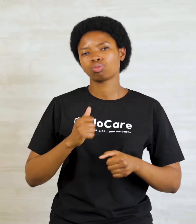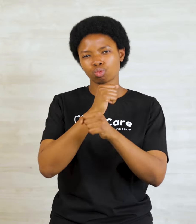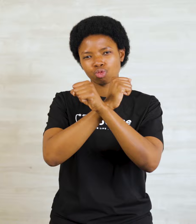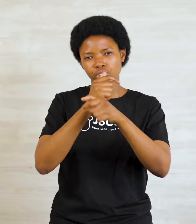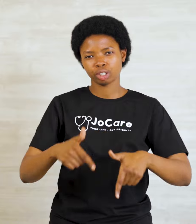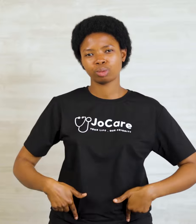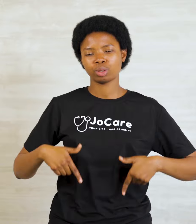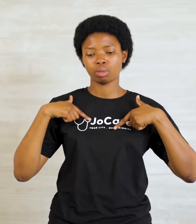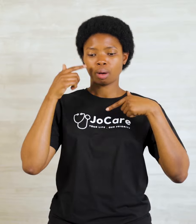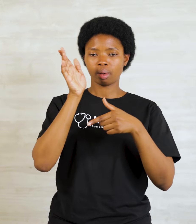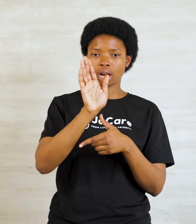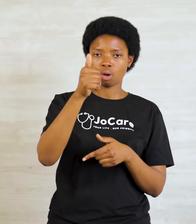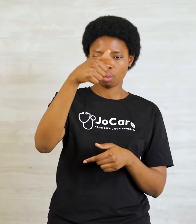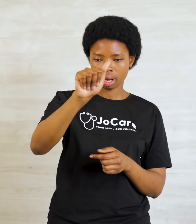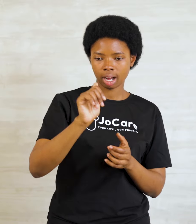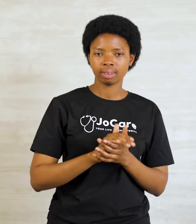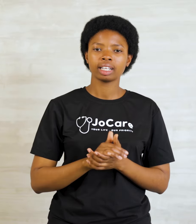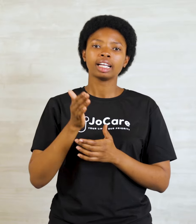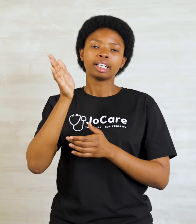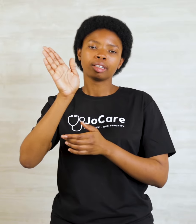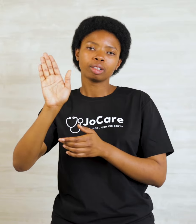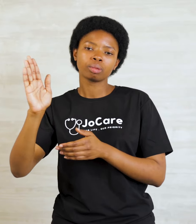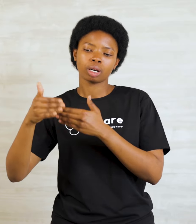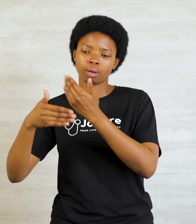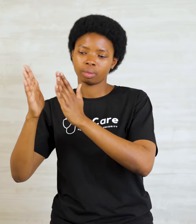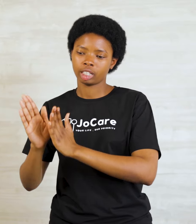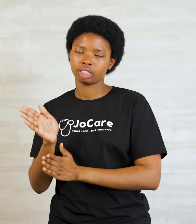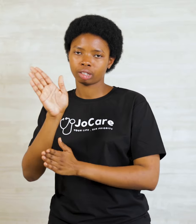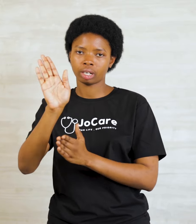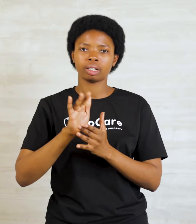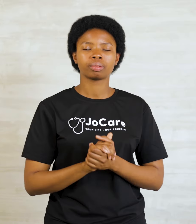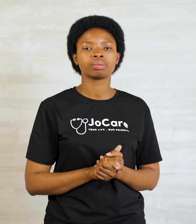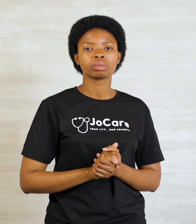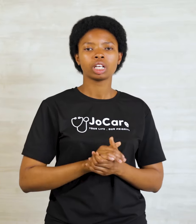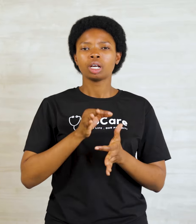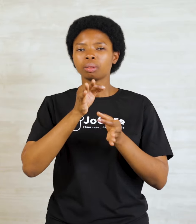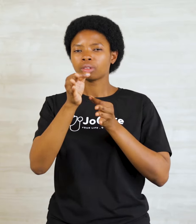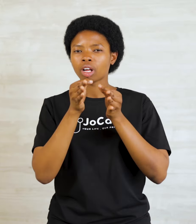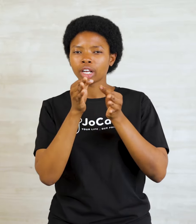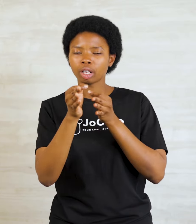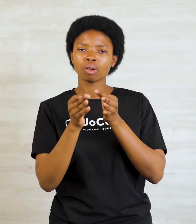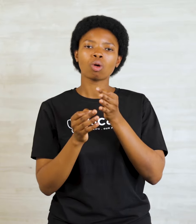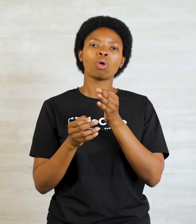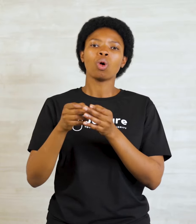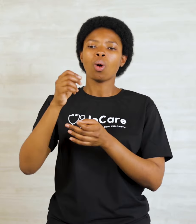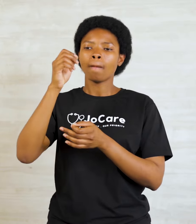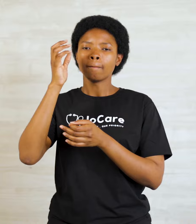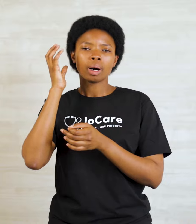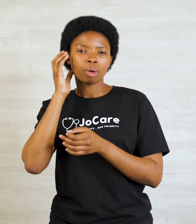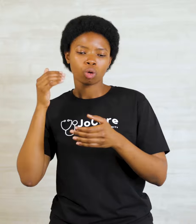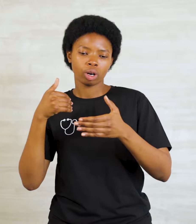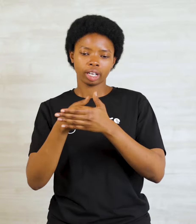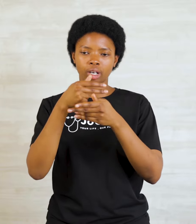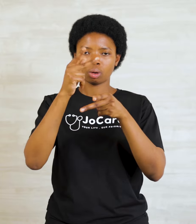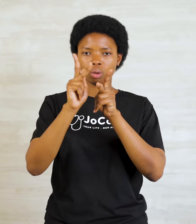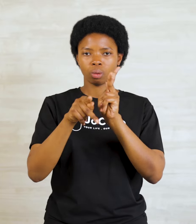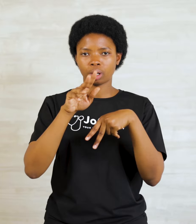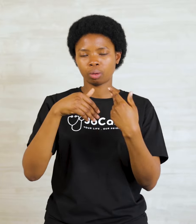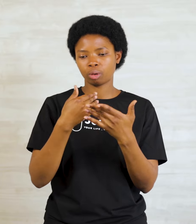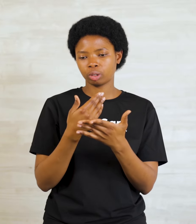ngo amakuru agere kuri bose na za nyandiko z'abatabona zikorwe zirimo uburyo